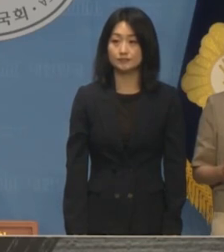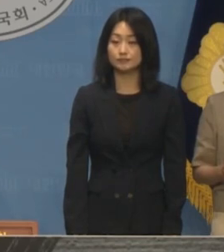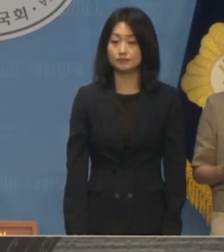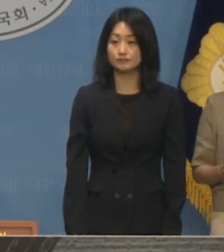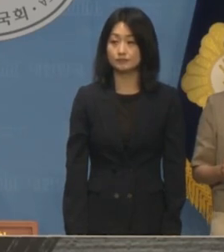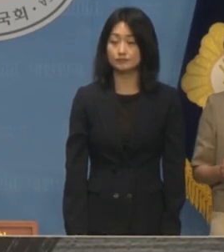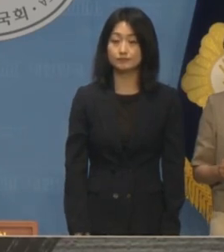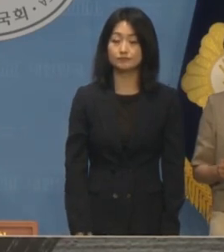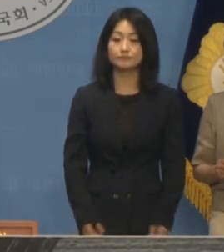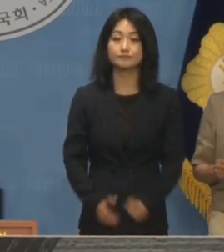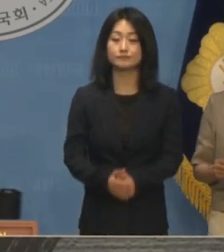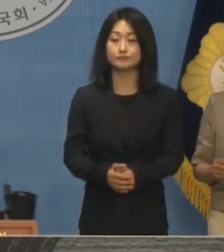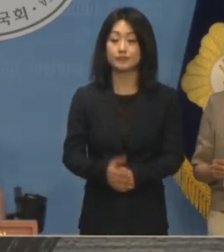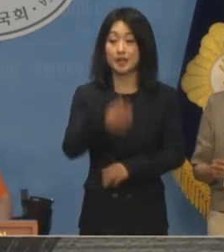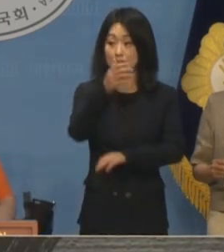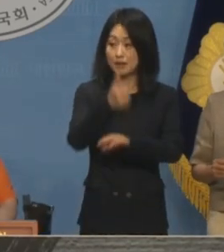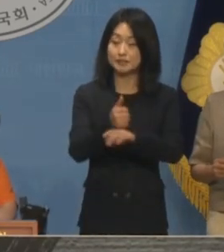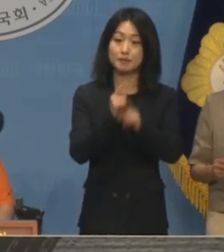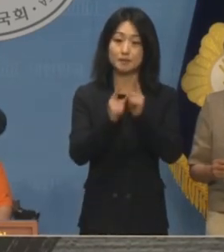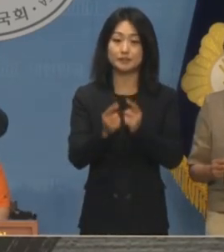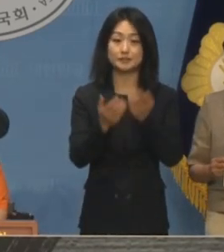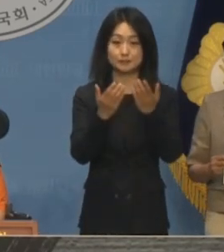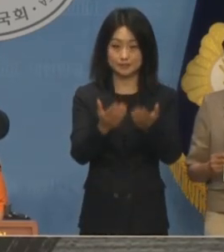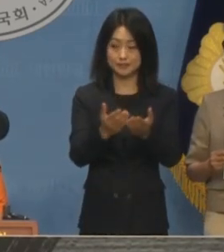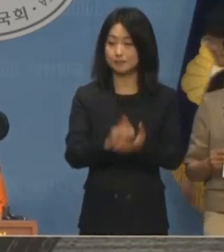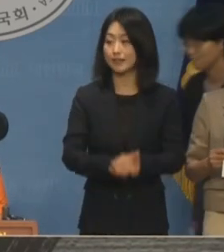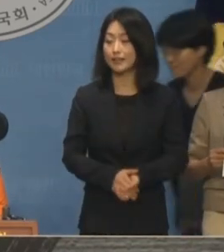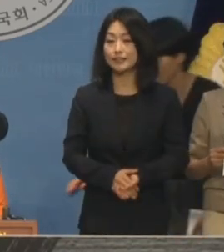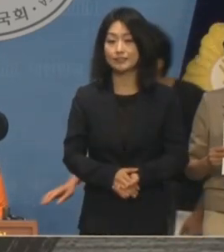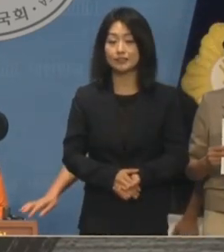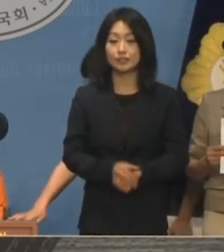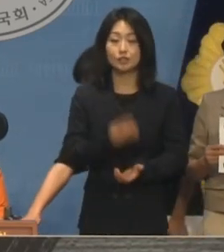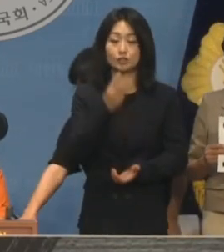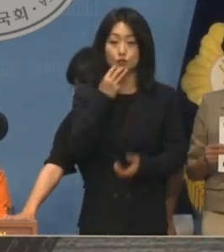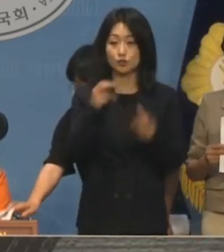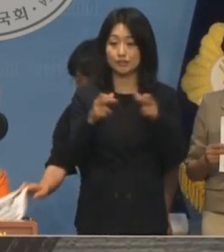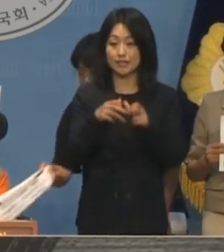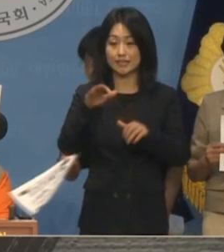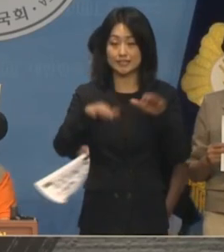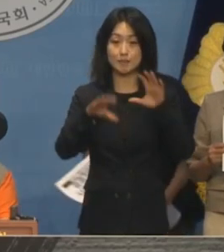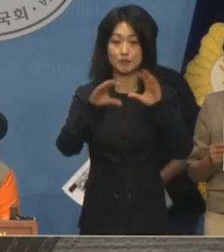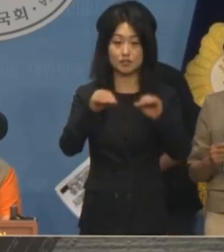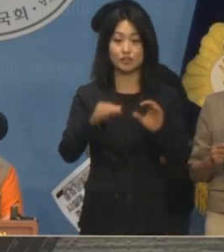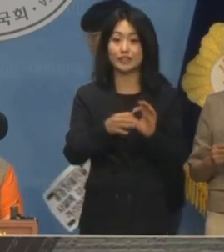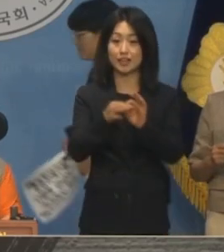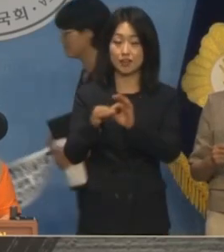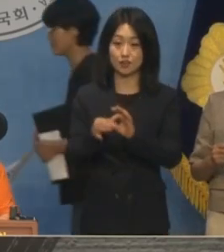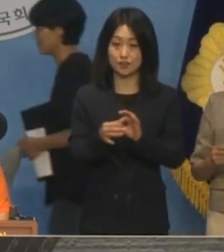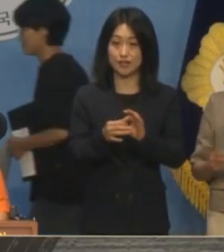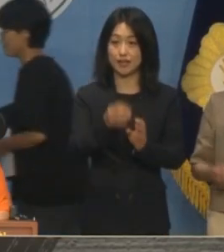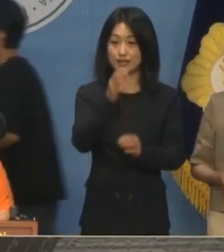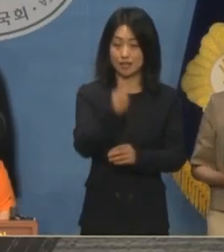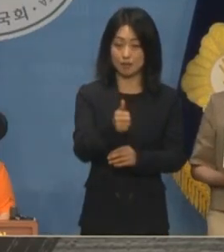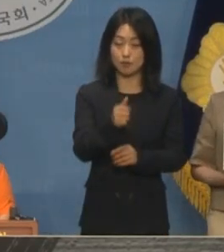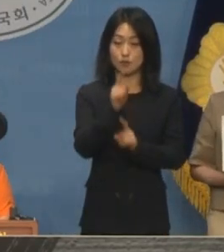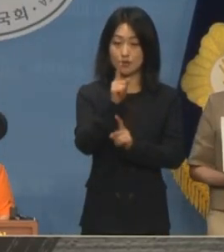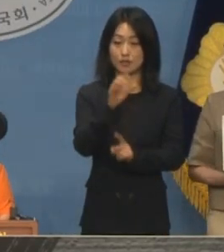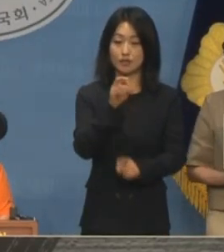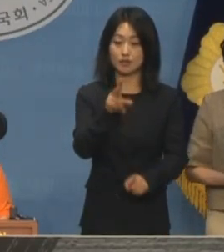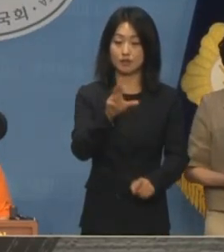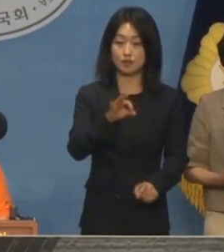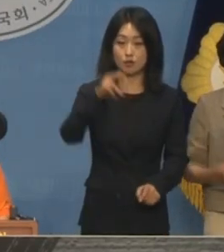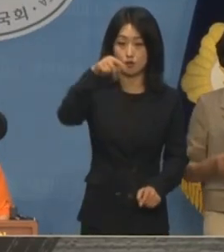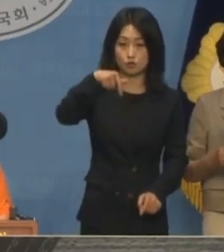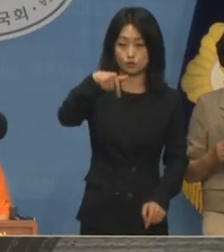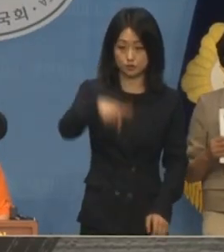네, 발언 감사합니다. 저희 마지막 발언 들어보도록 하겠습니다. 서울 장애인차별협회연대 이영수 대표님 발언 들어보도록